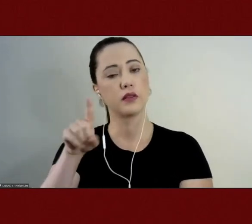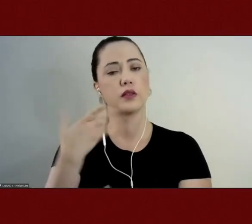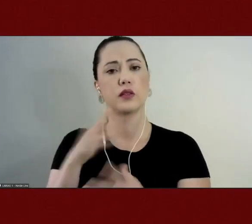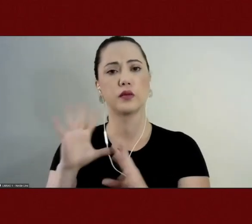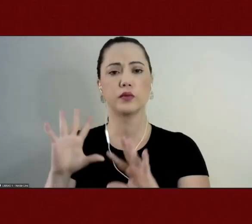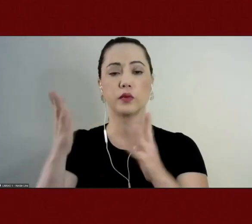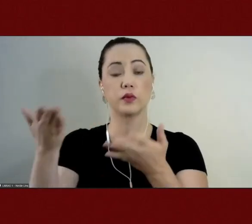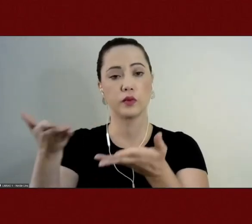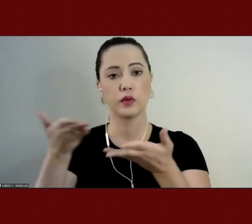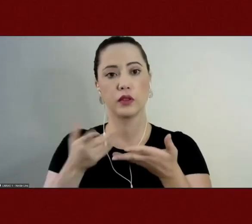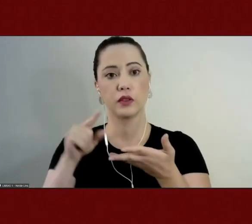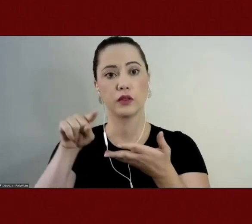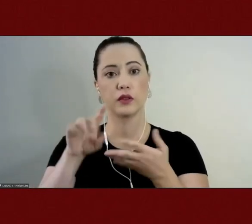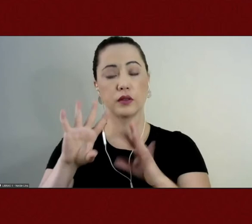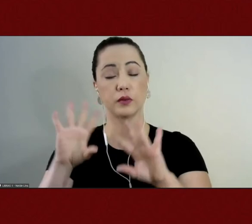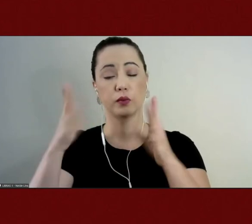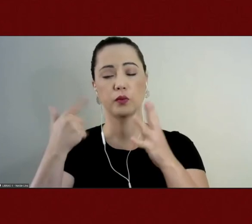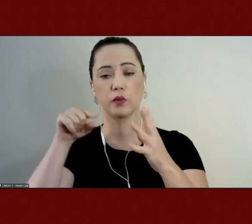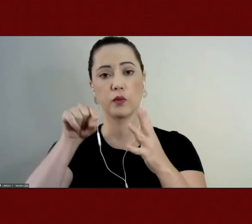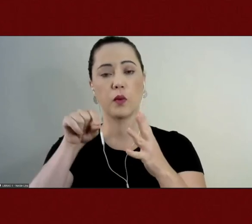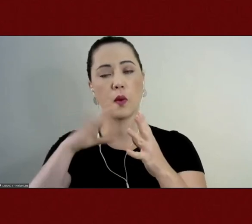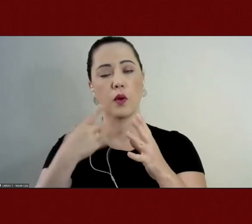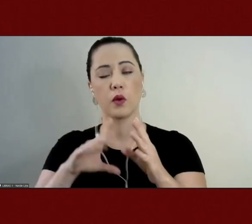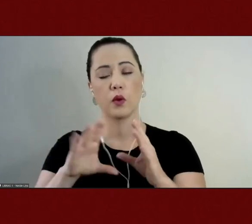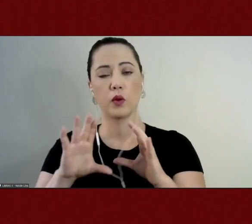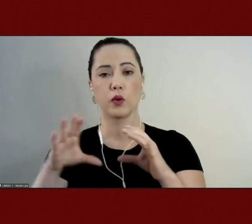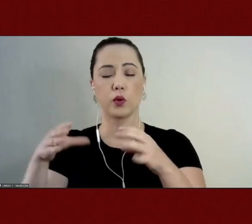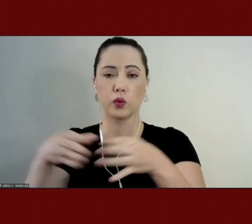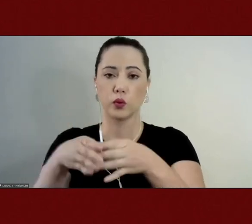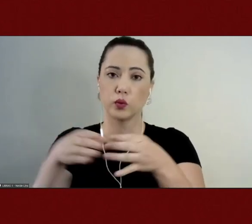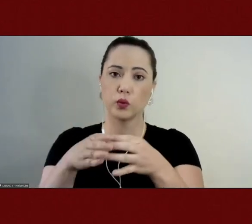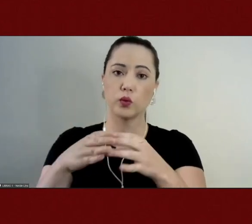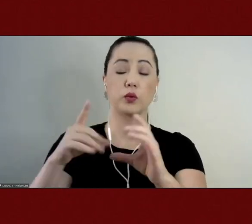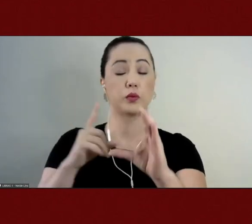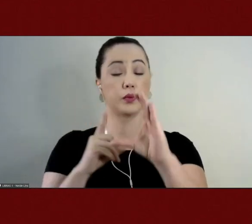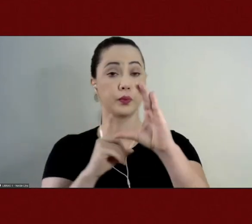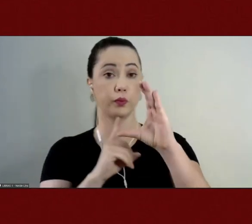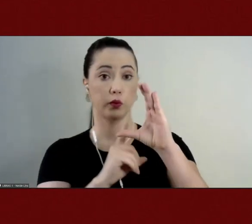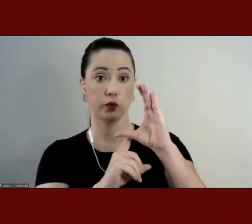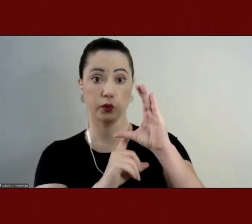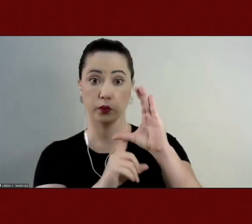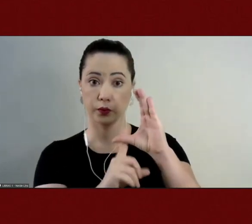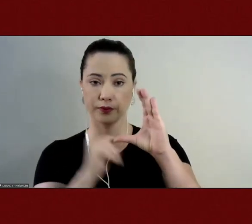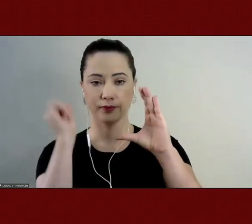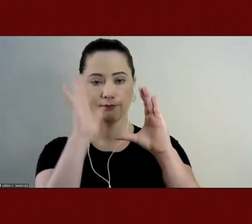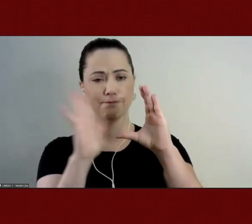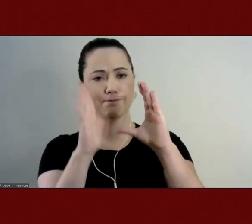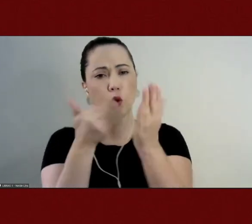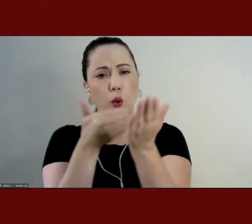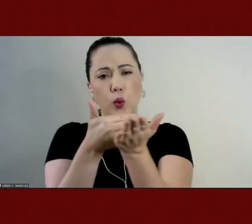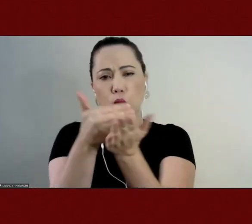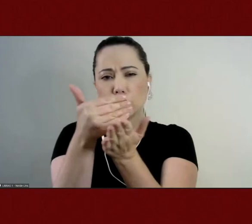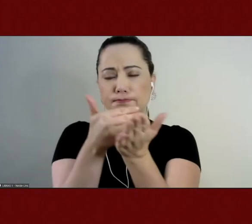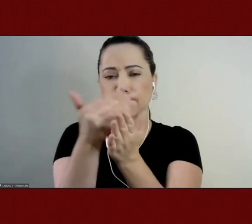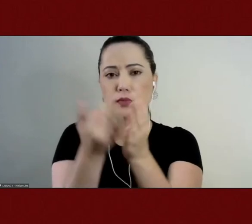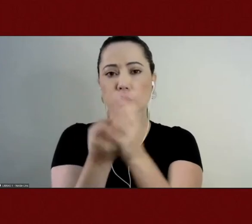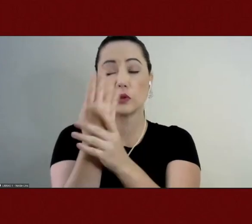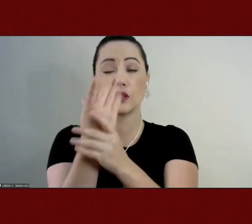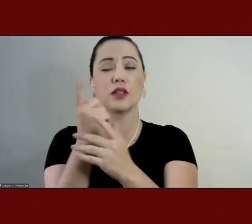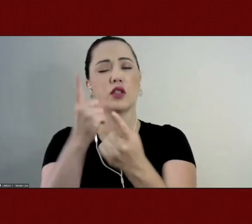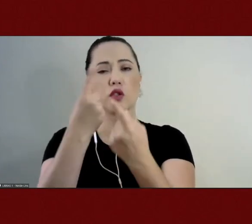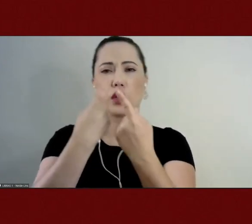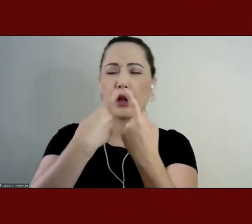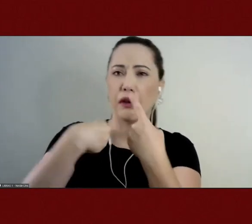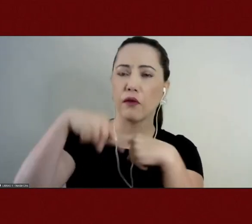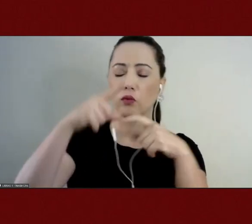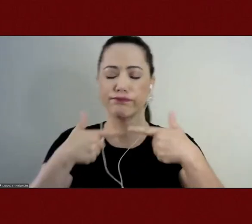centenário do Partido Comunista Brasileiro. Desde sua fundação, ainda sob o influxo da Revolução